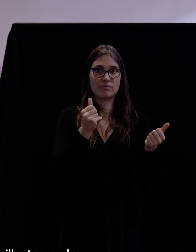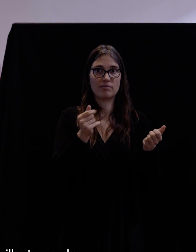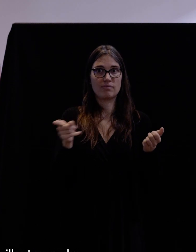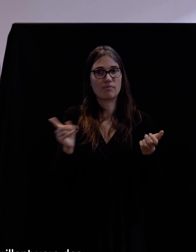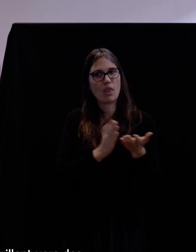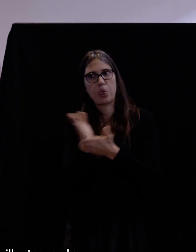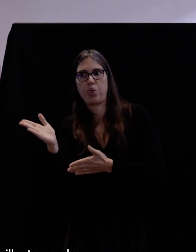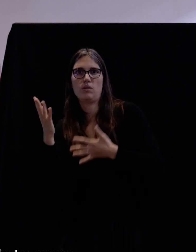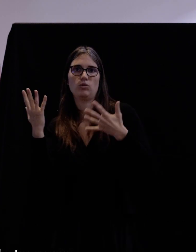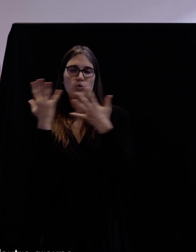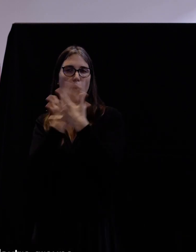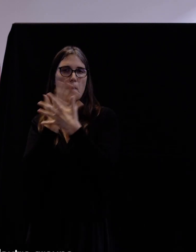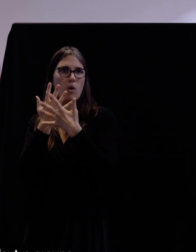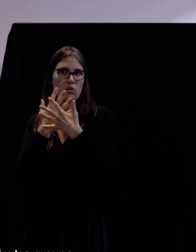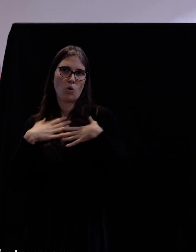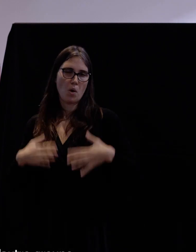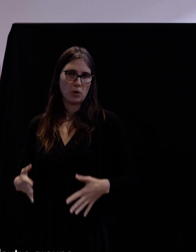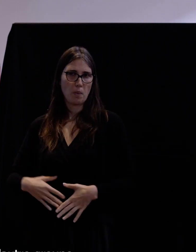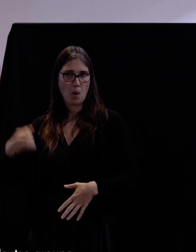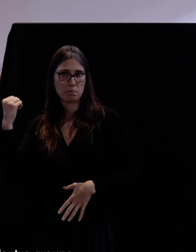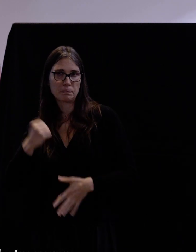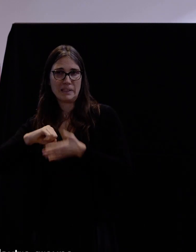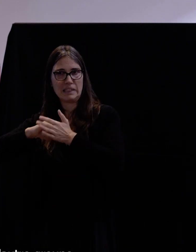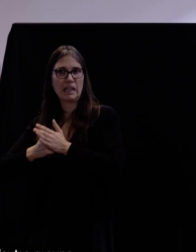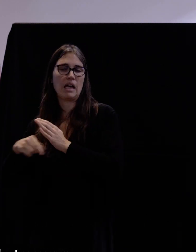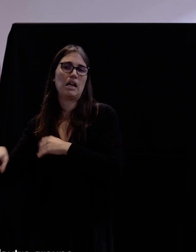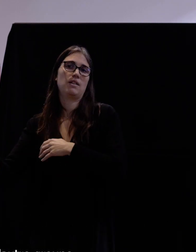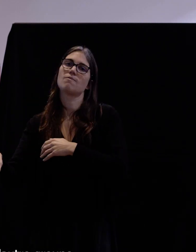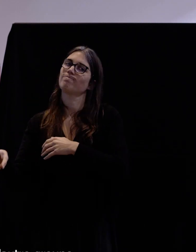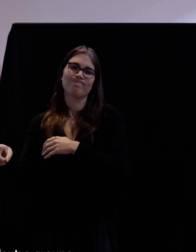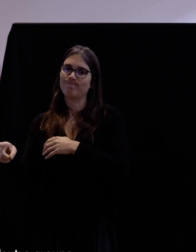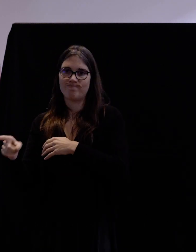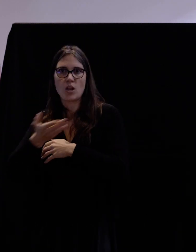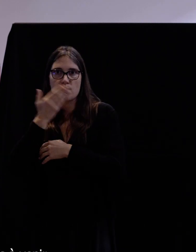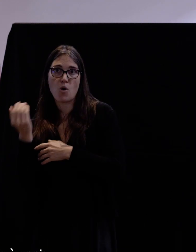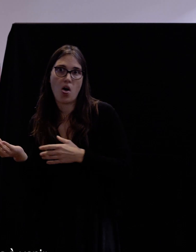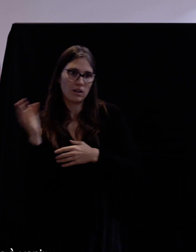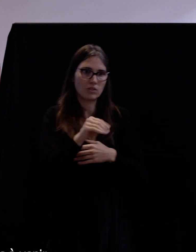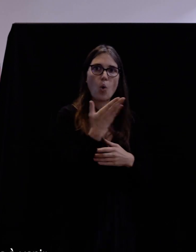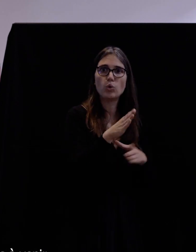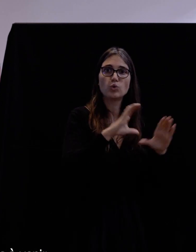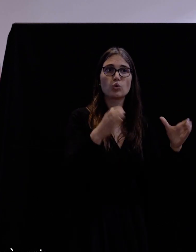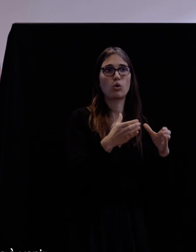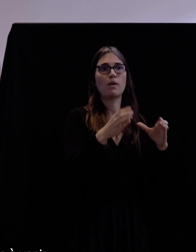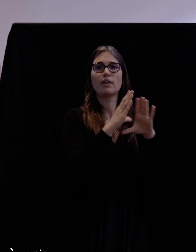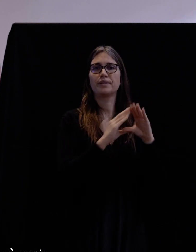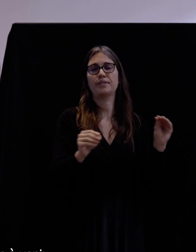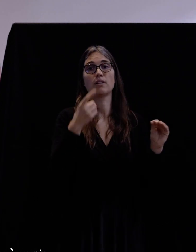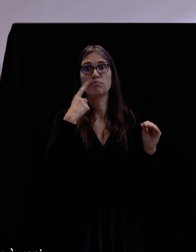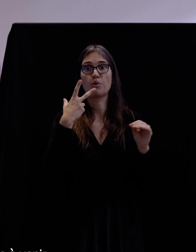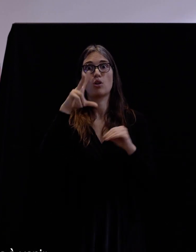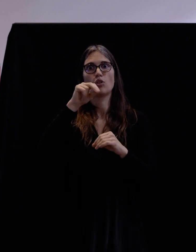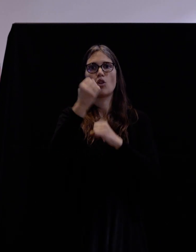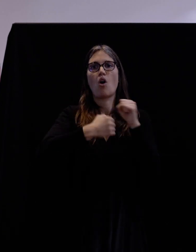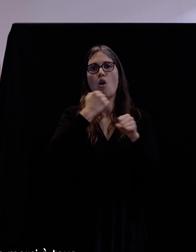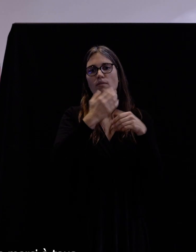troubles comportementaux et psychiatriques très sévères vers l'autre groupe, ou d'avoir des facteurs prédisposants pour les 30 ans à venir, ce sera une